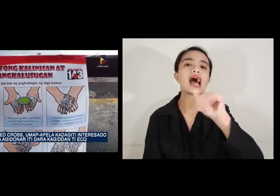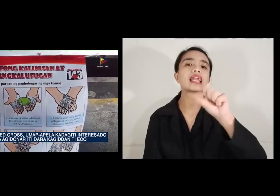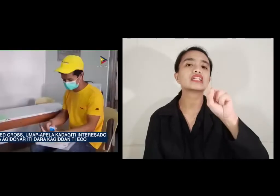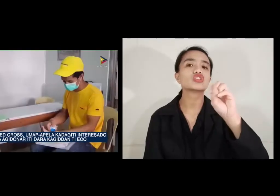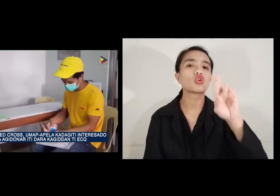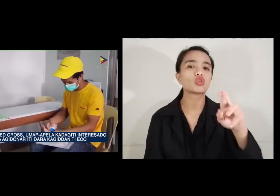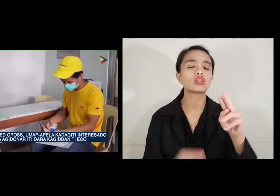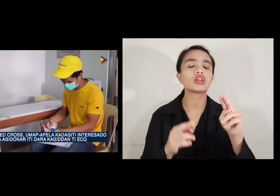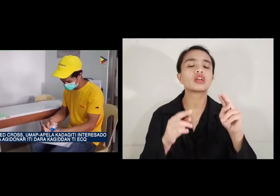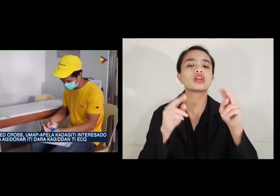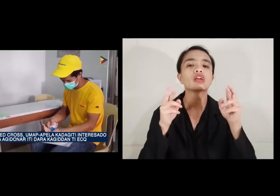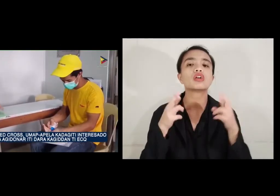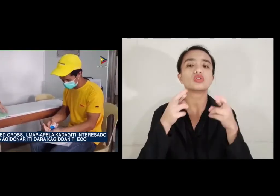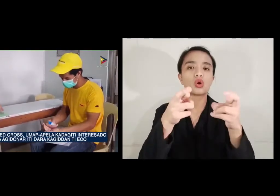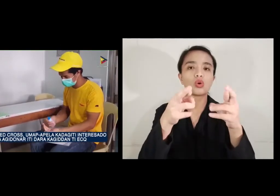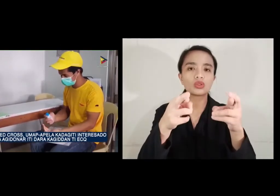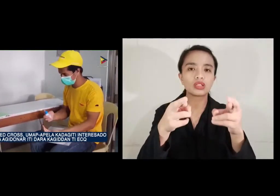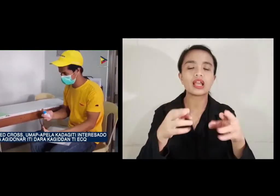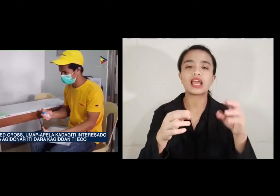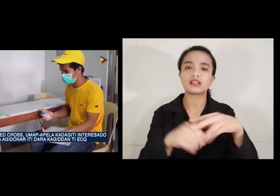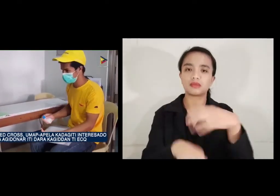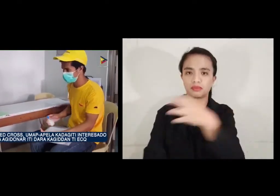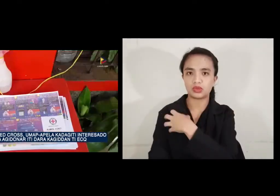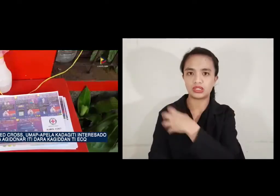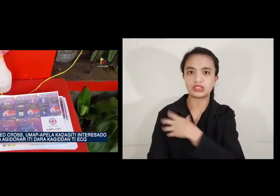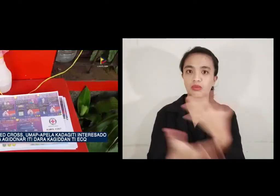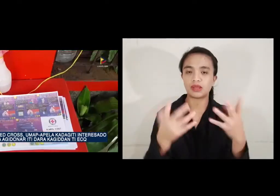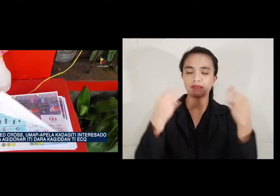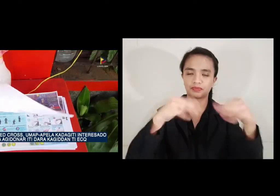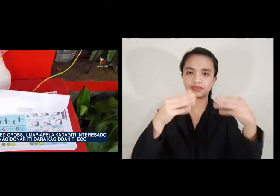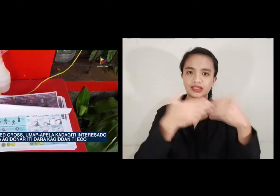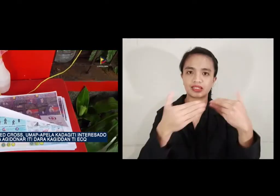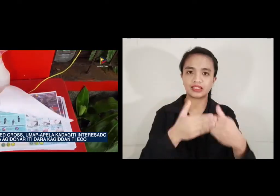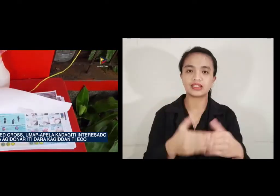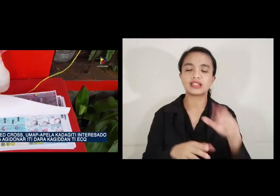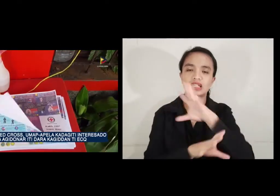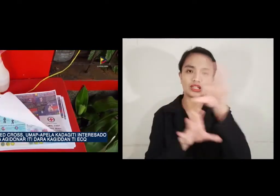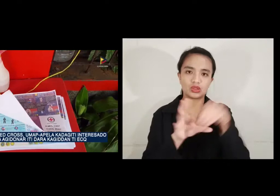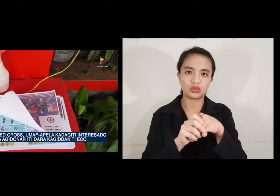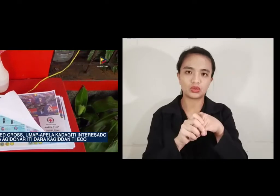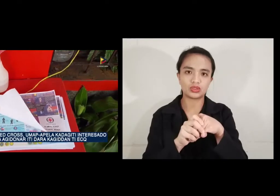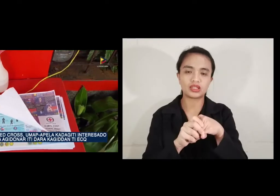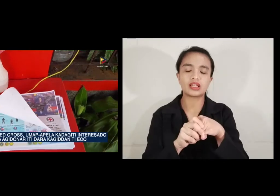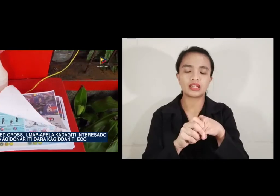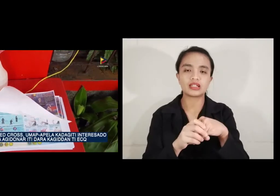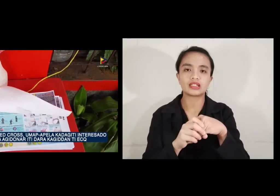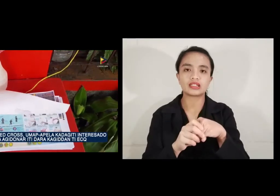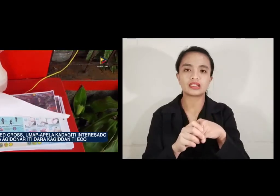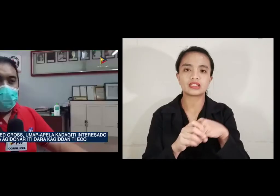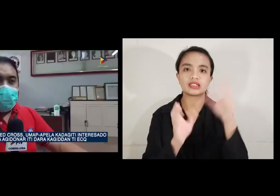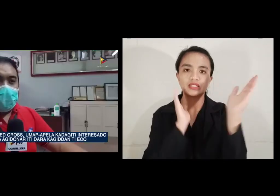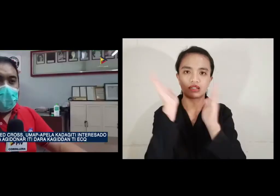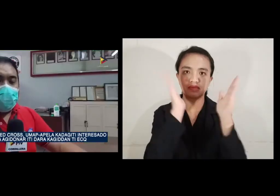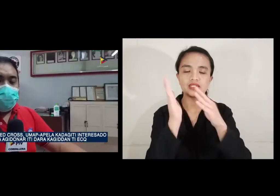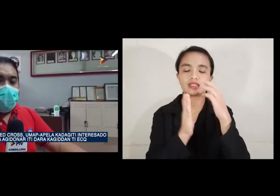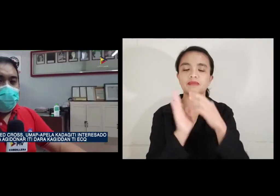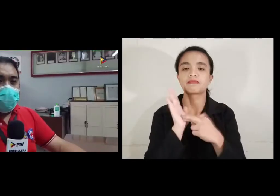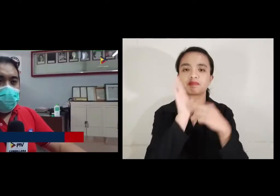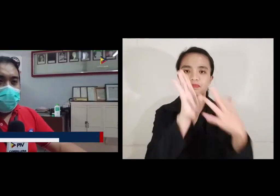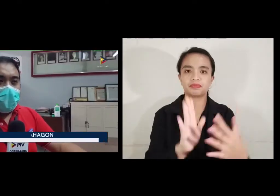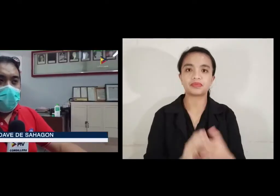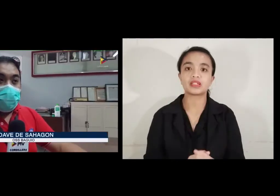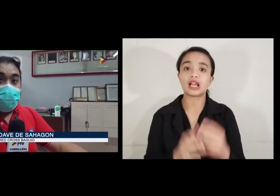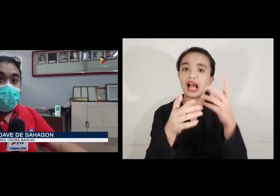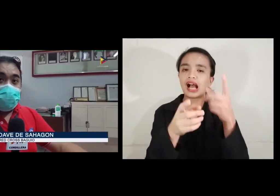Road, ken Police Substation sa Jay Market. Kagiddan, timinsay, ti Chapter Service Representative. Nagre-request po